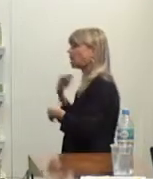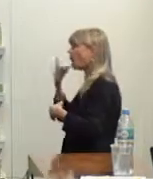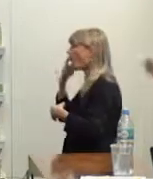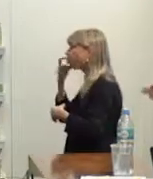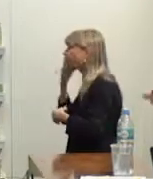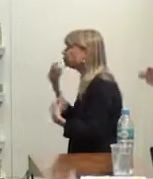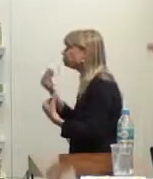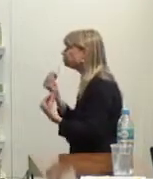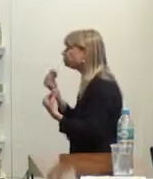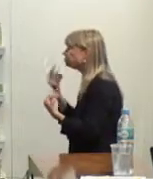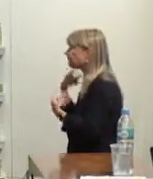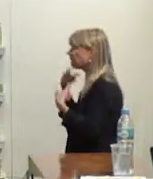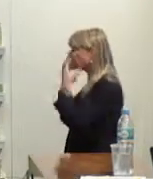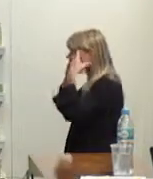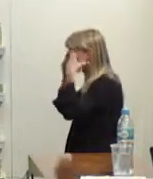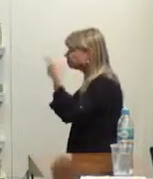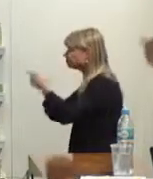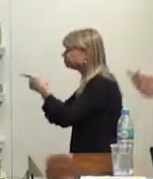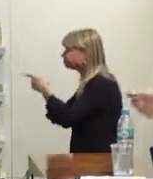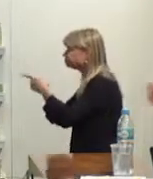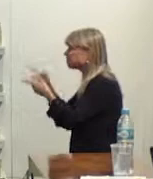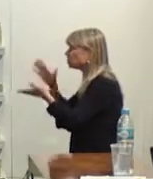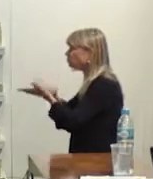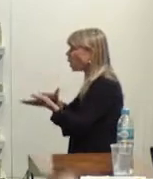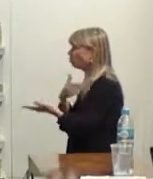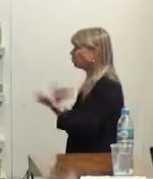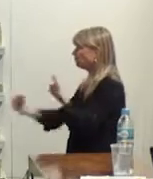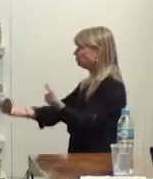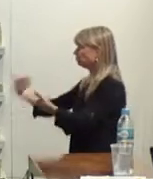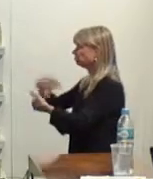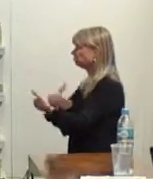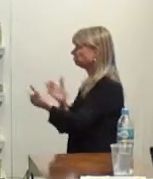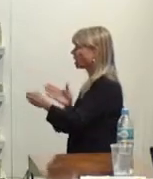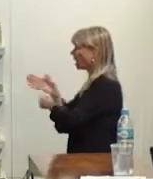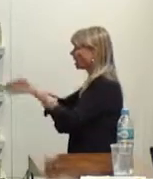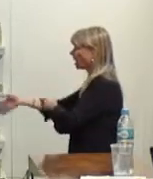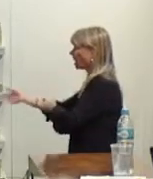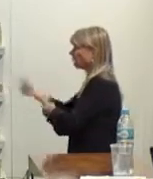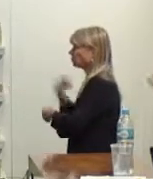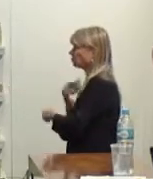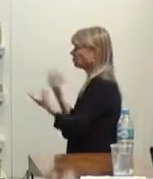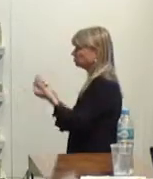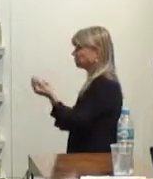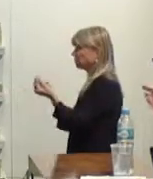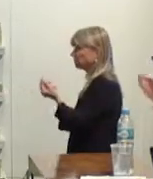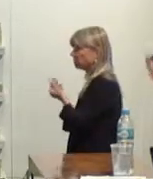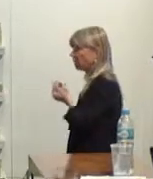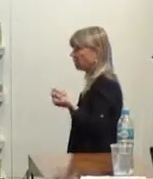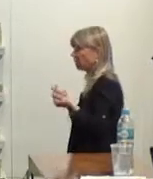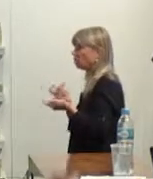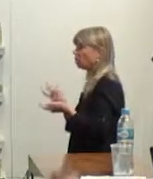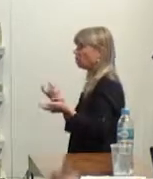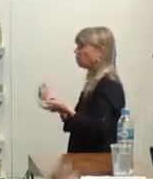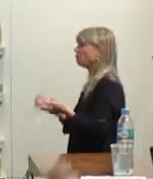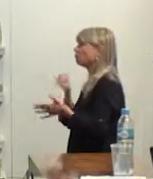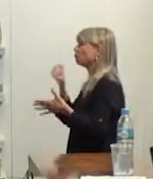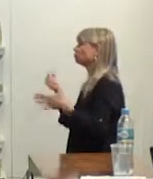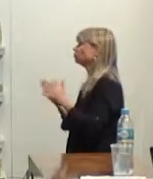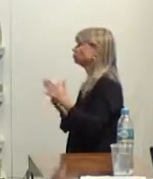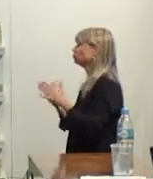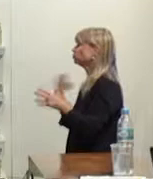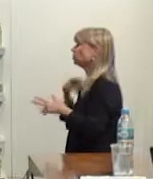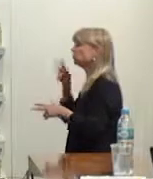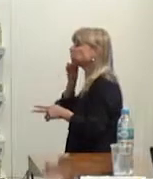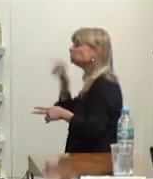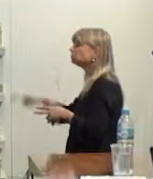la lupa sobre los ingresos y los egresos de la empresa Metrovías, y fundamentalmente tiene por objeto